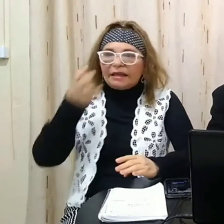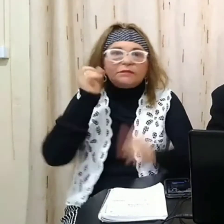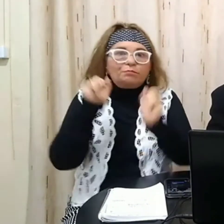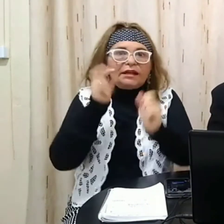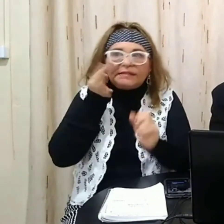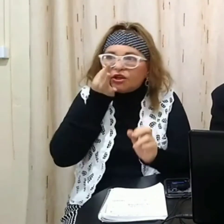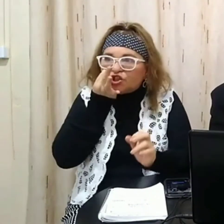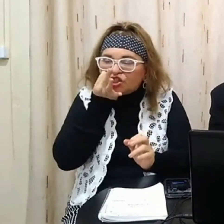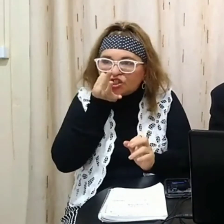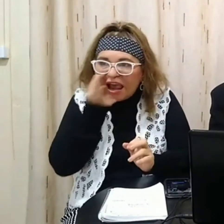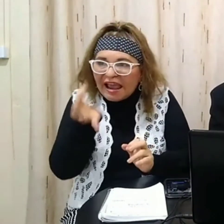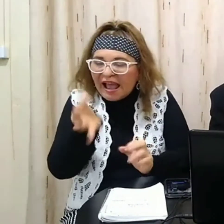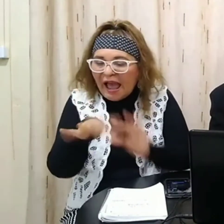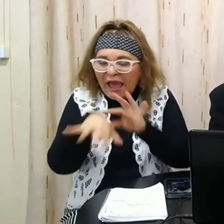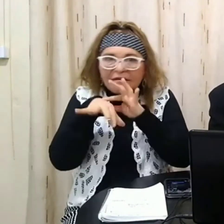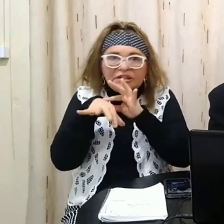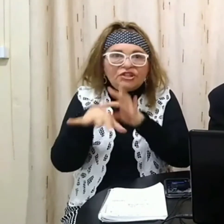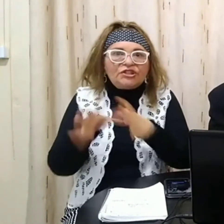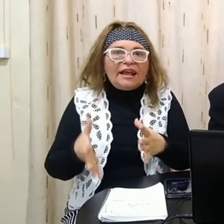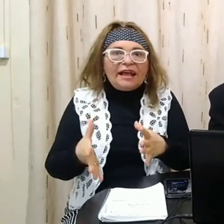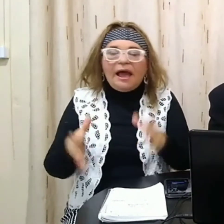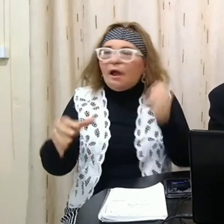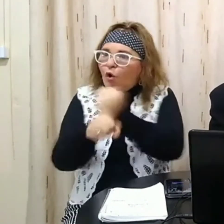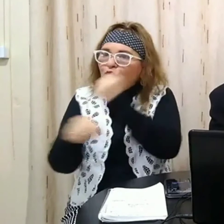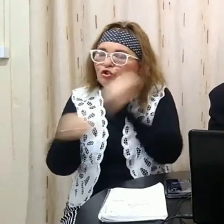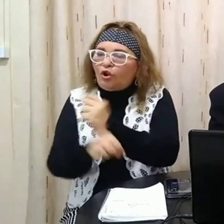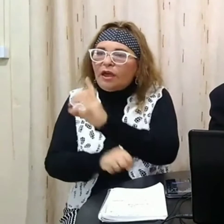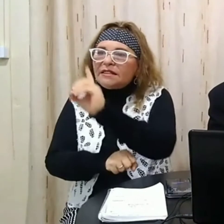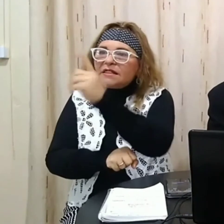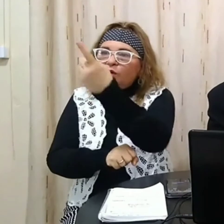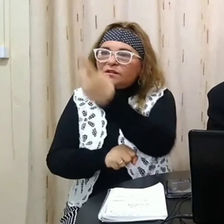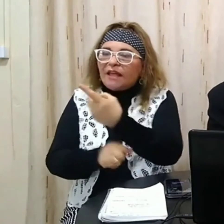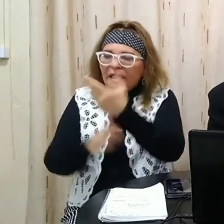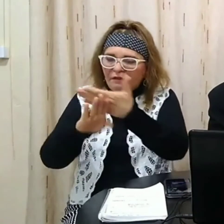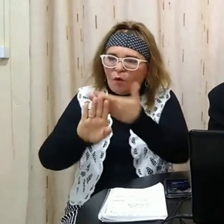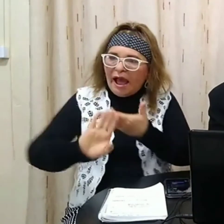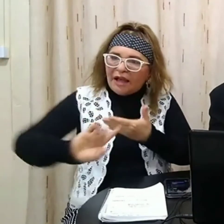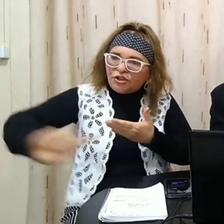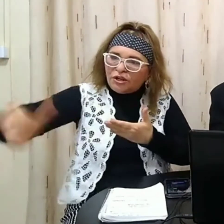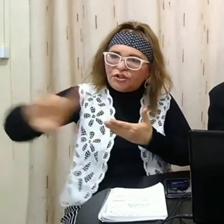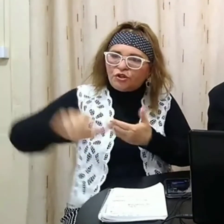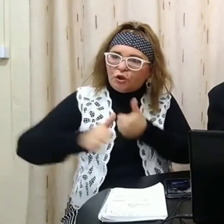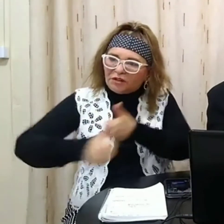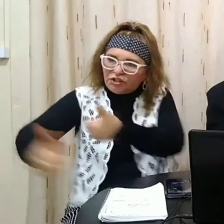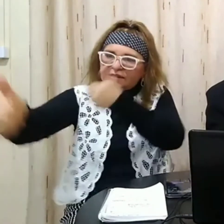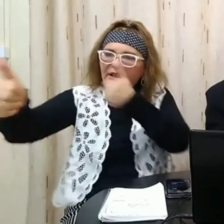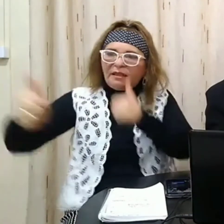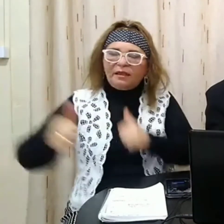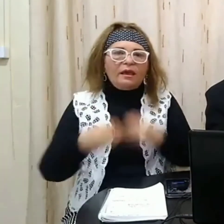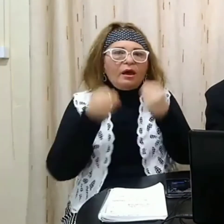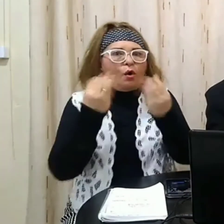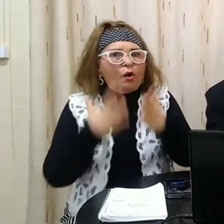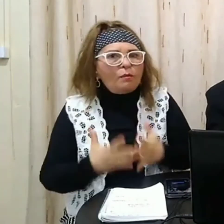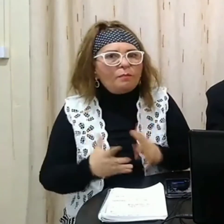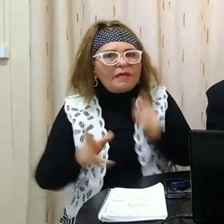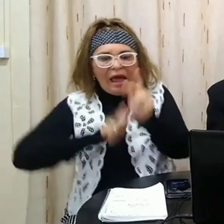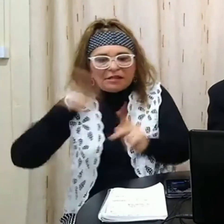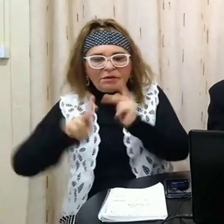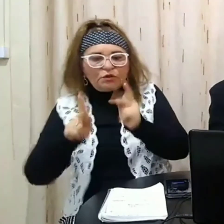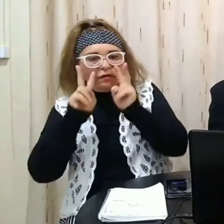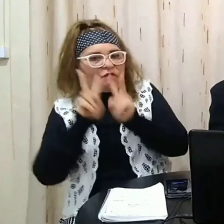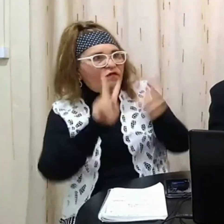enxergar. Eles disseram: faze-nos deuses que vão adiante de nós. Ora, eles tinham presenciado o